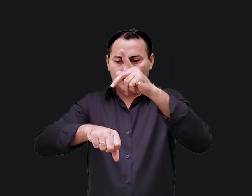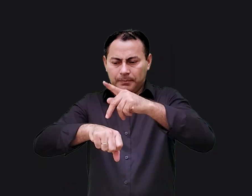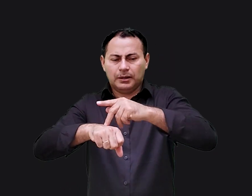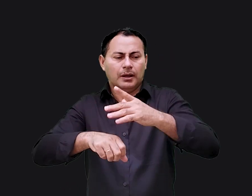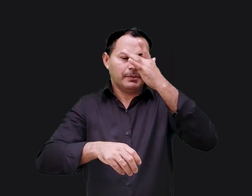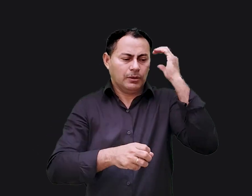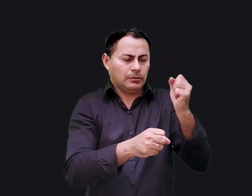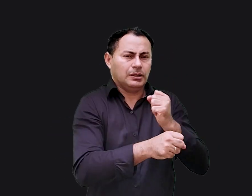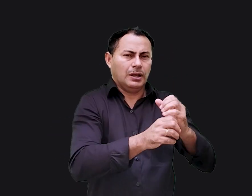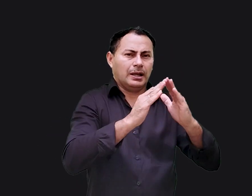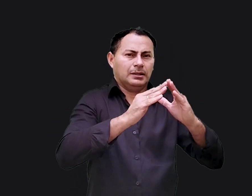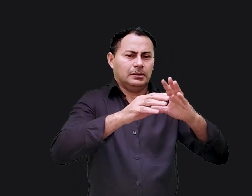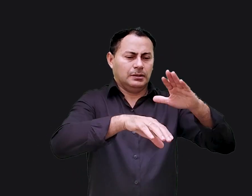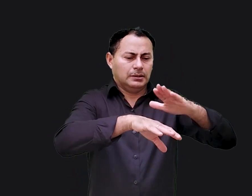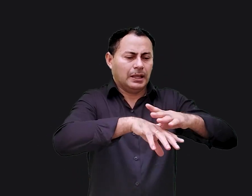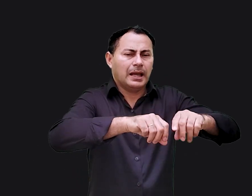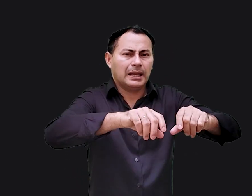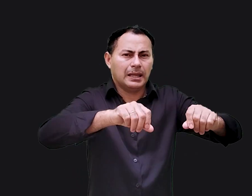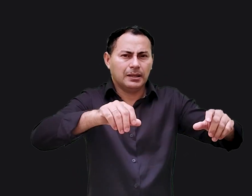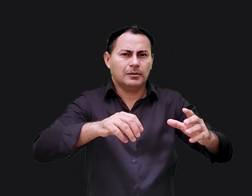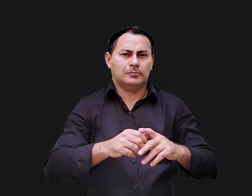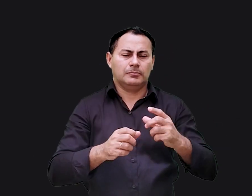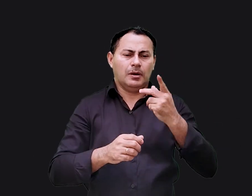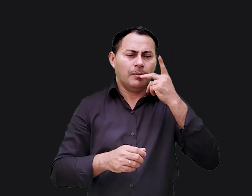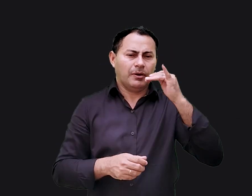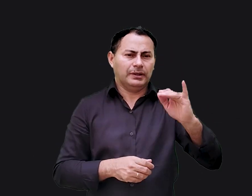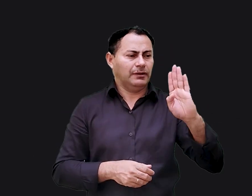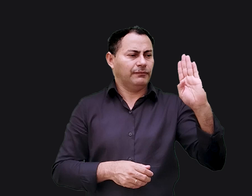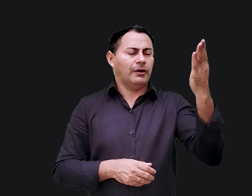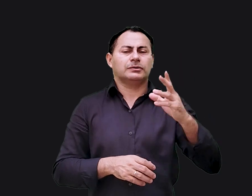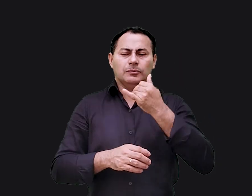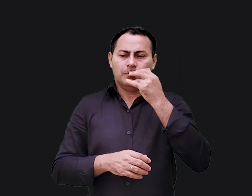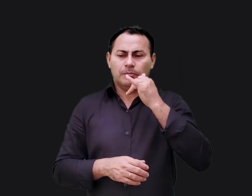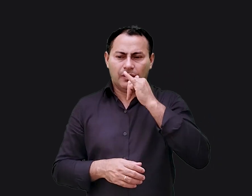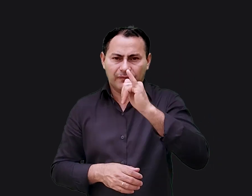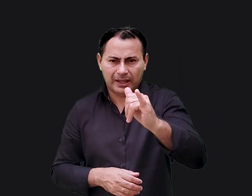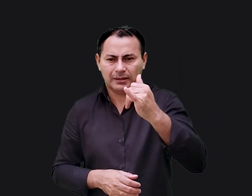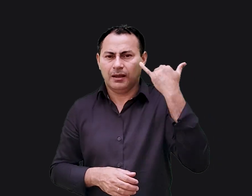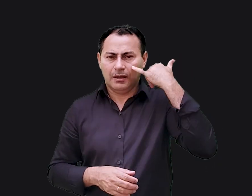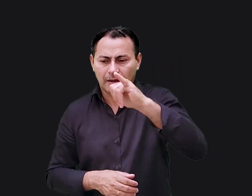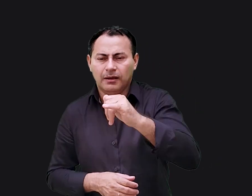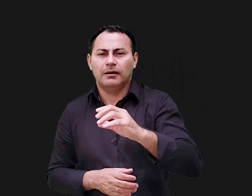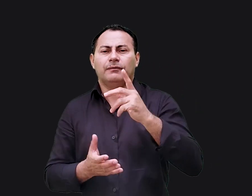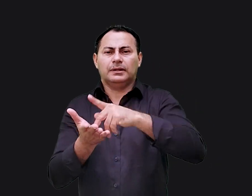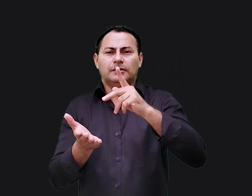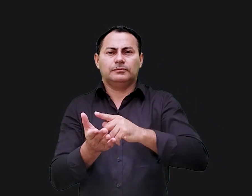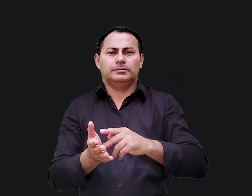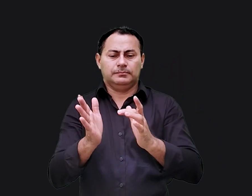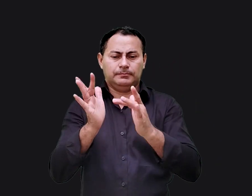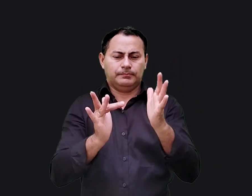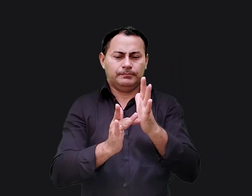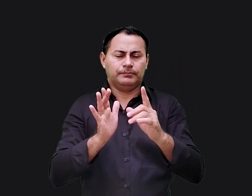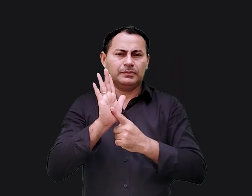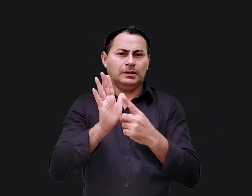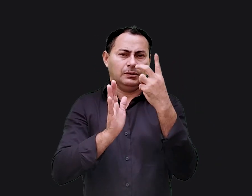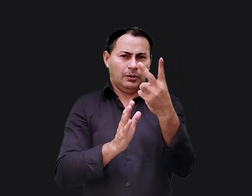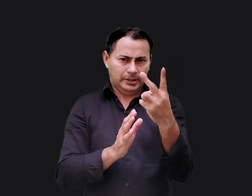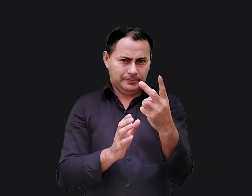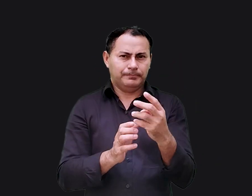a rocha e o homem que constrói sua casa na areia, e o profeta falso e o verdadeiro. Jesus frequentemente apresentava 2